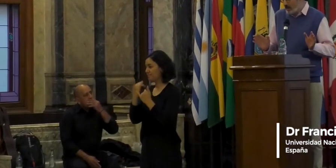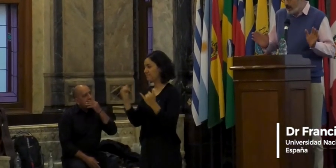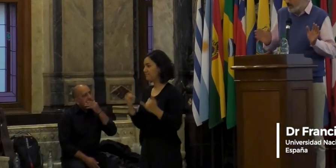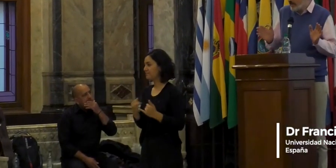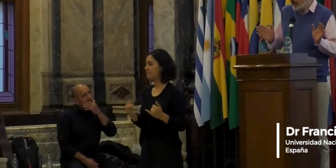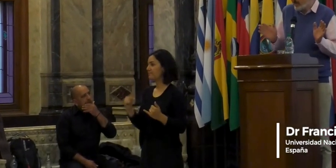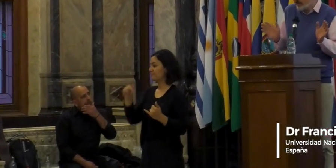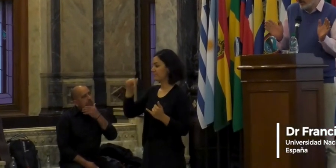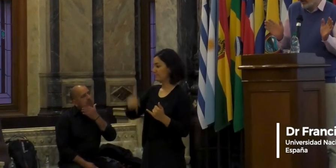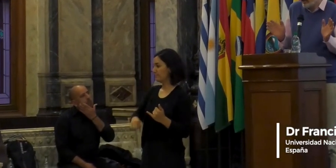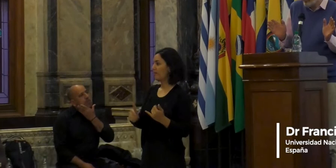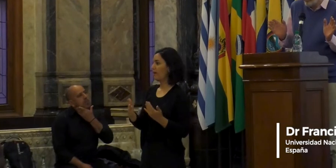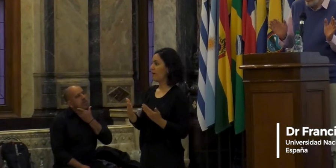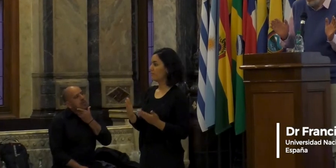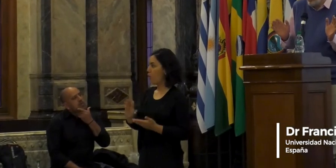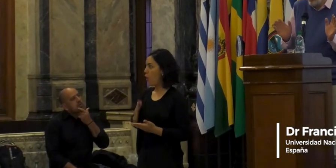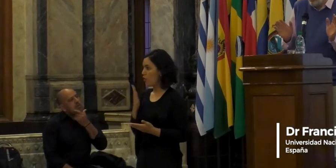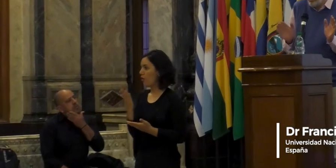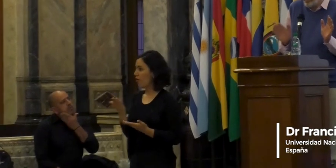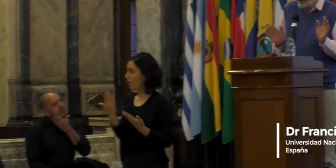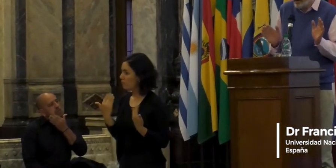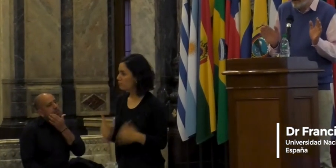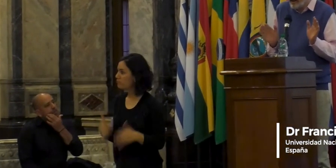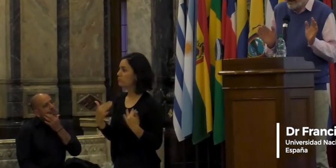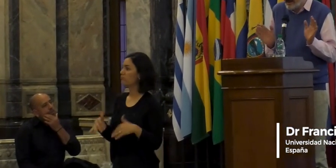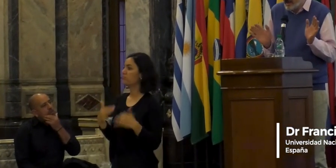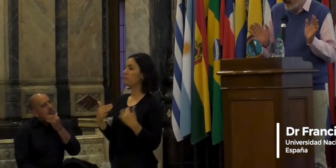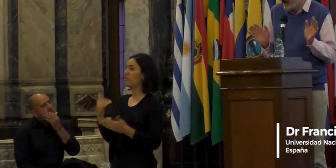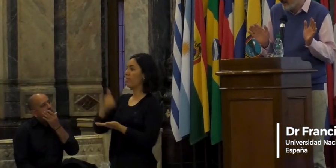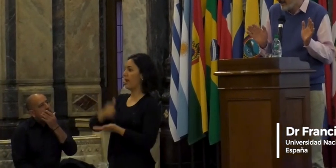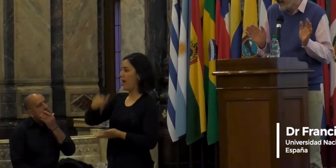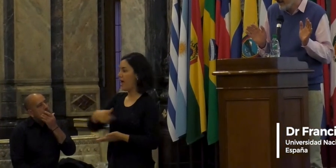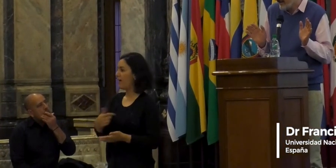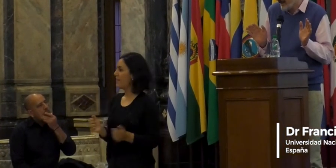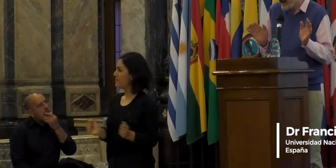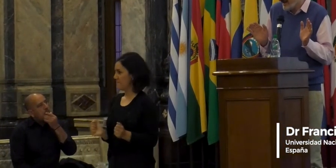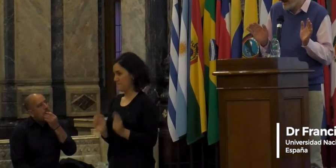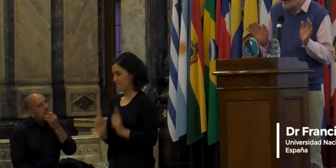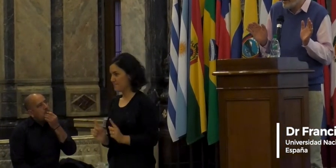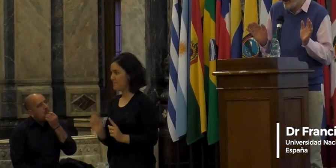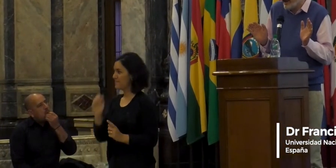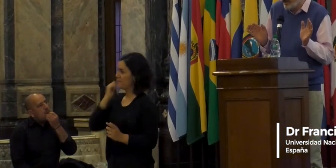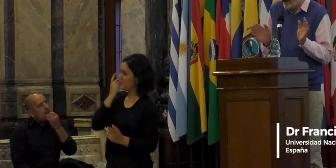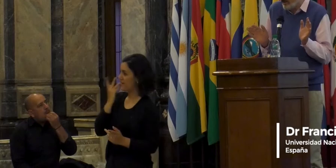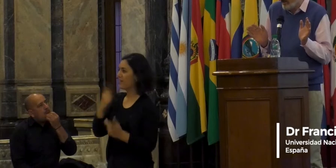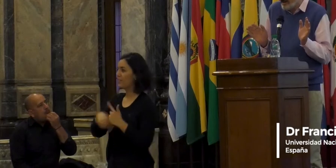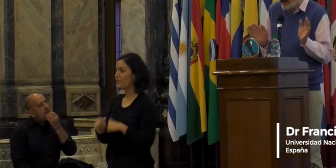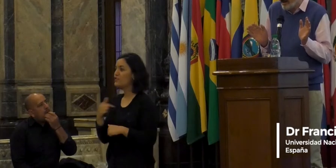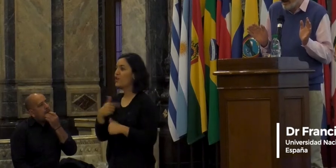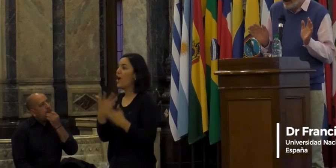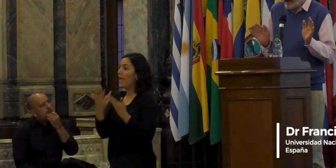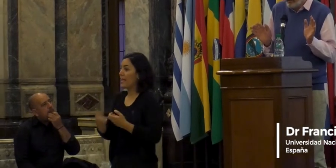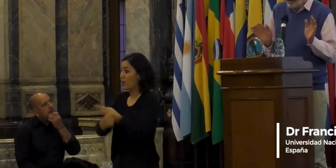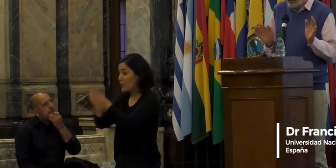sitio el honor me puede mucho, porque la verdad que estar aquí intimida. Así que necesitaré de vuestra